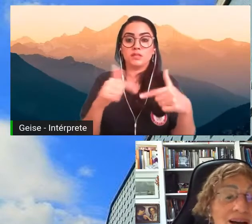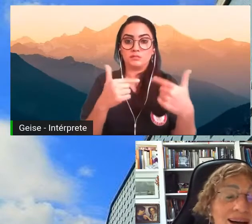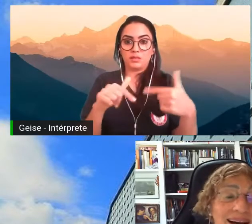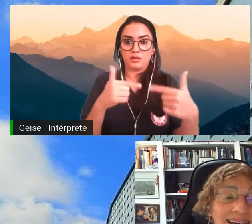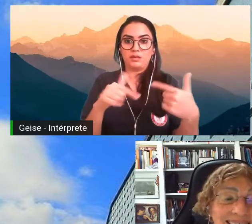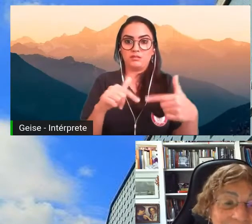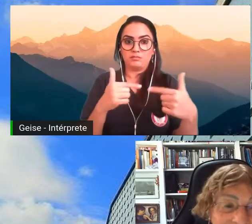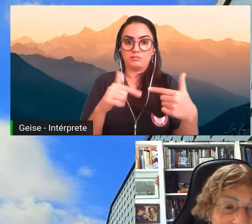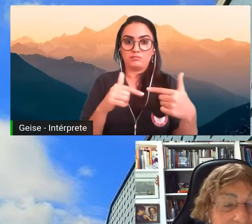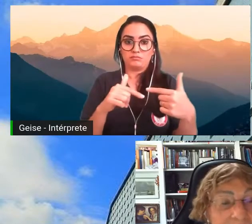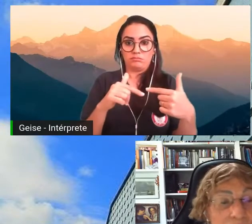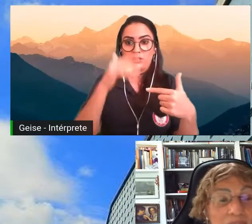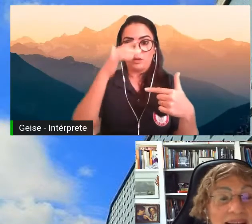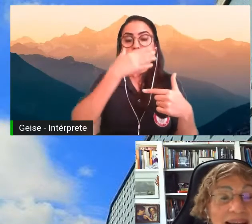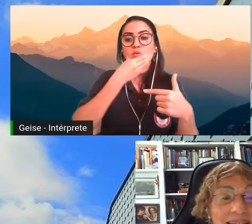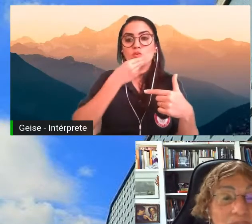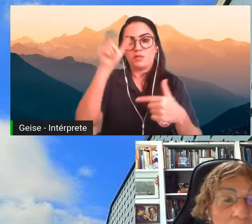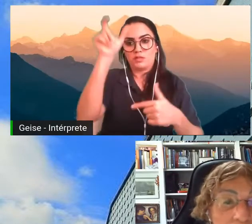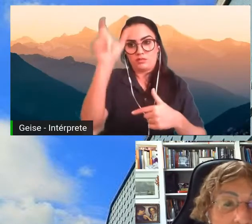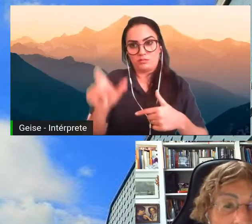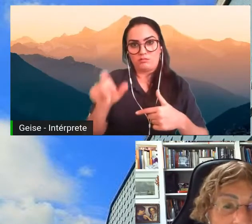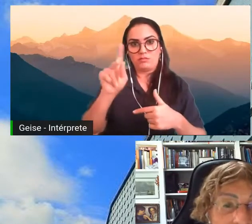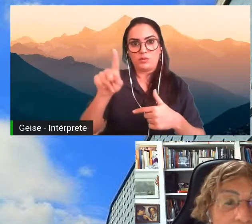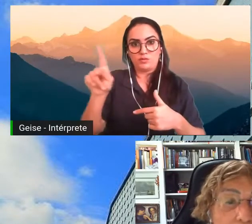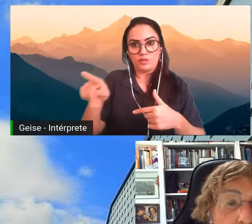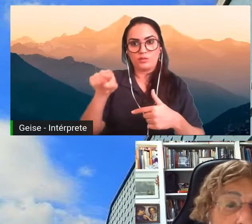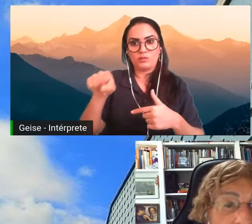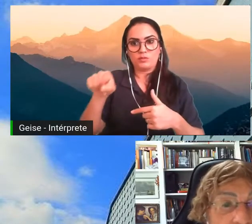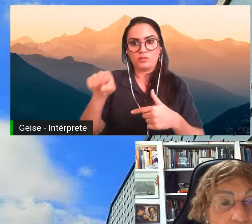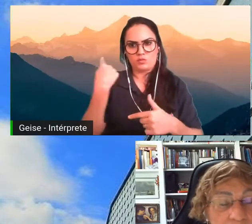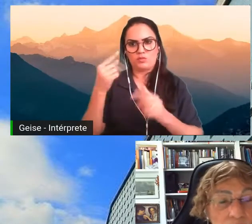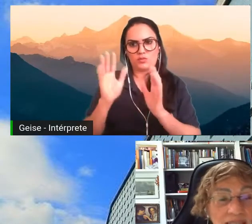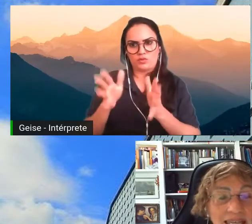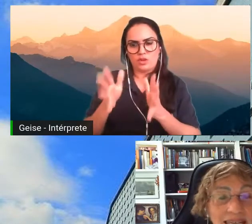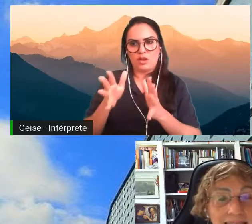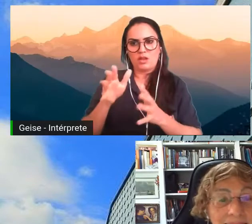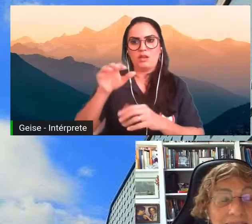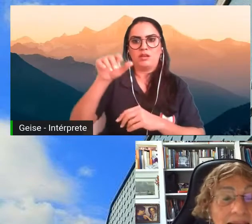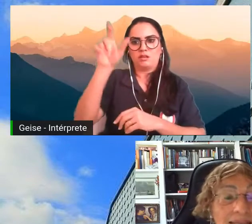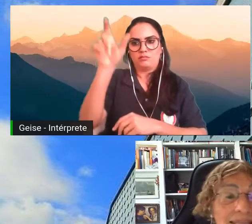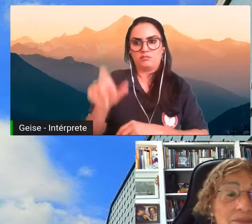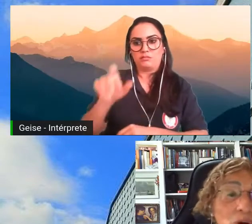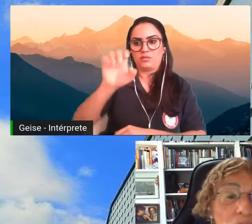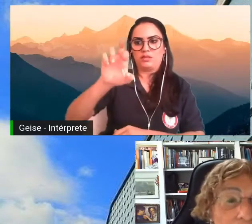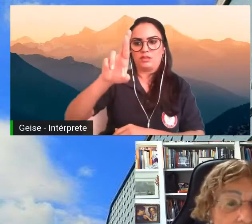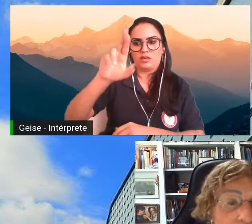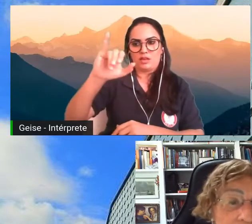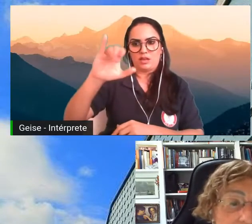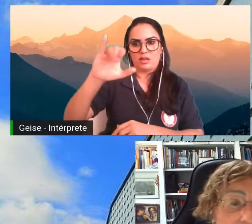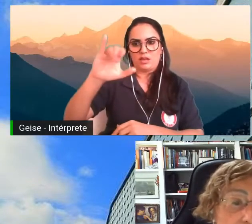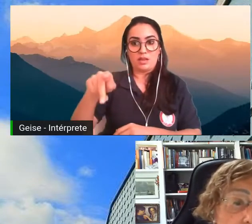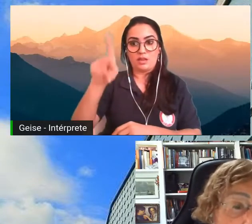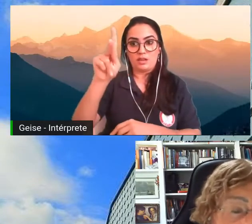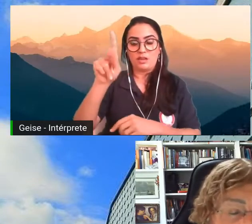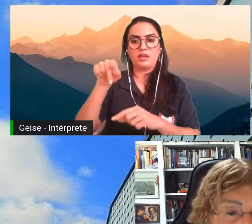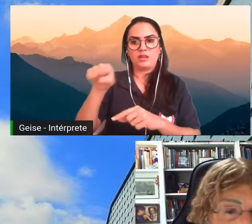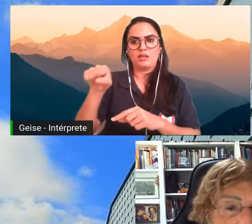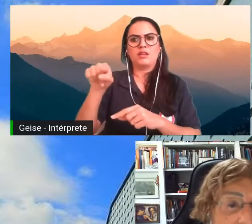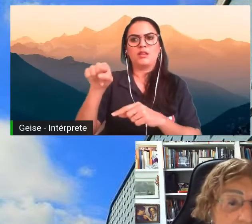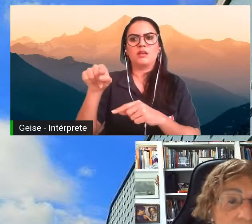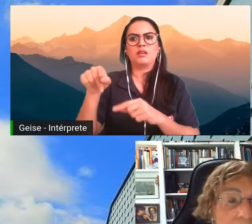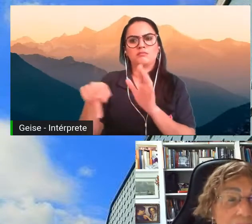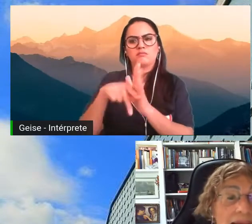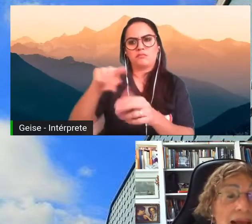professor já falecido Eric Hobsbawm, o ilustre historiador inglês, que escreveu um livro escrito Mundos